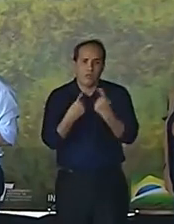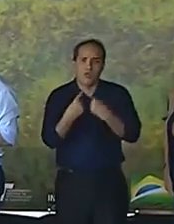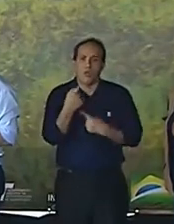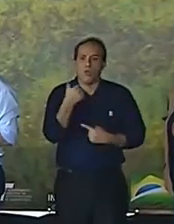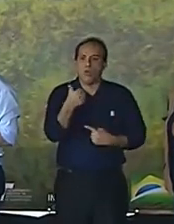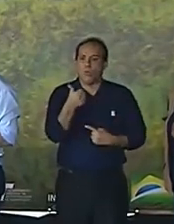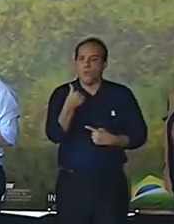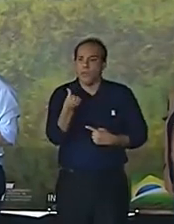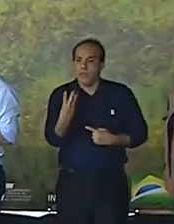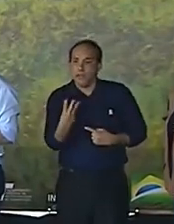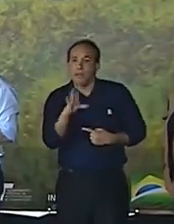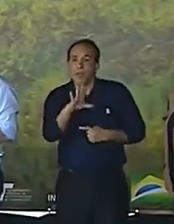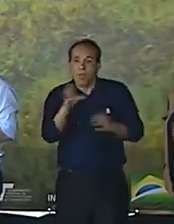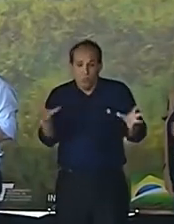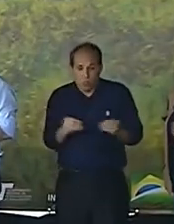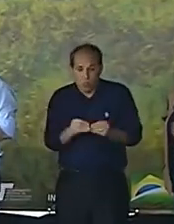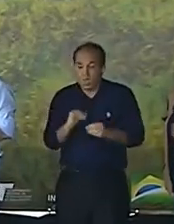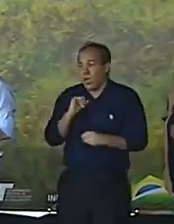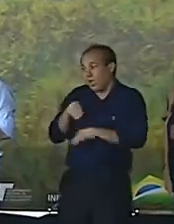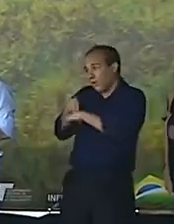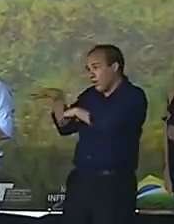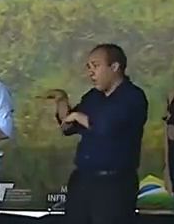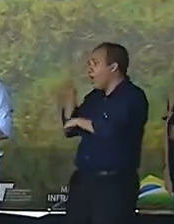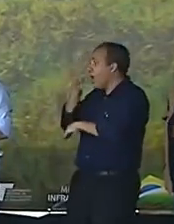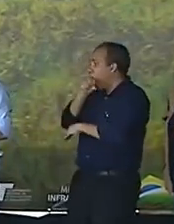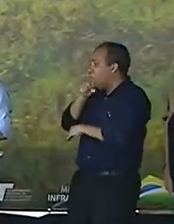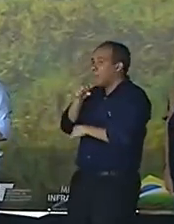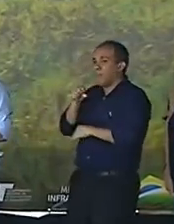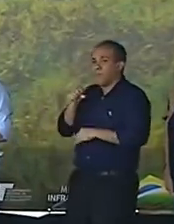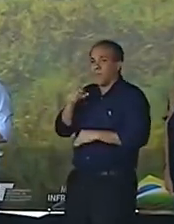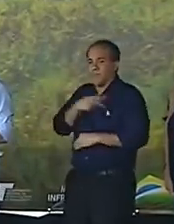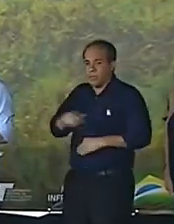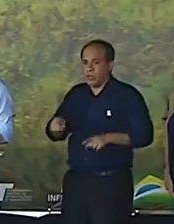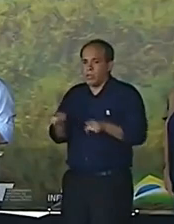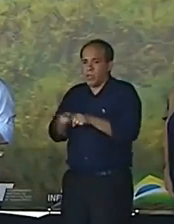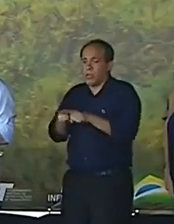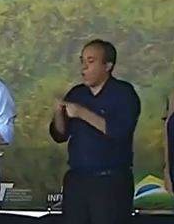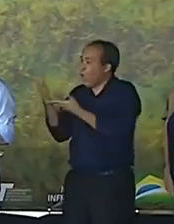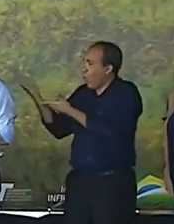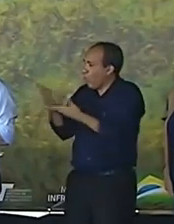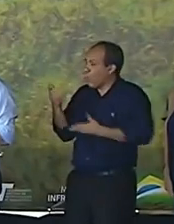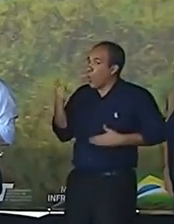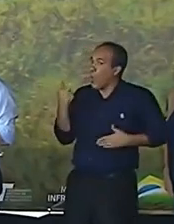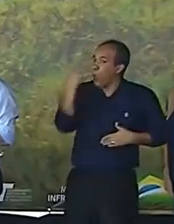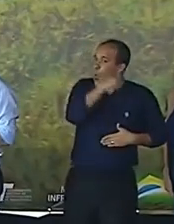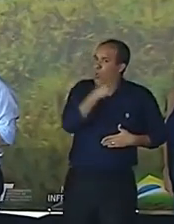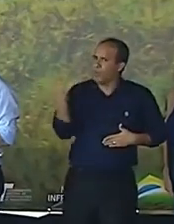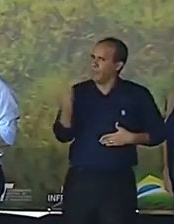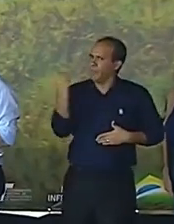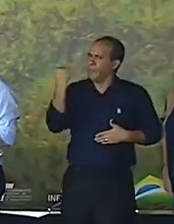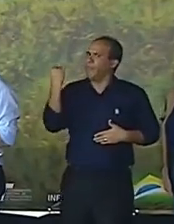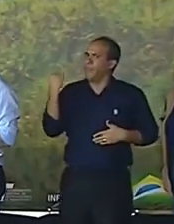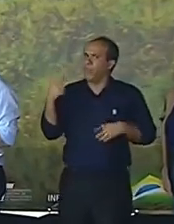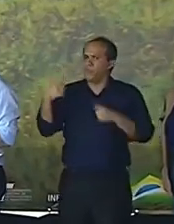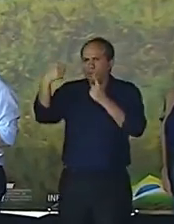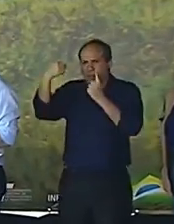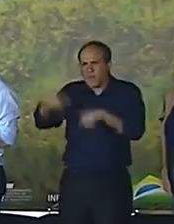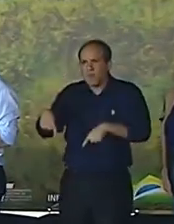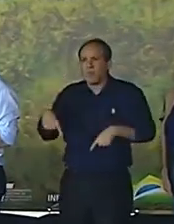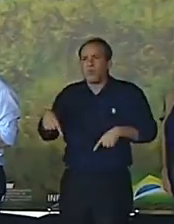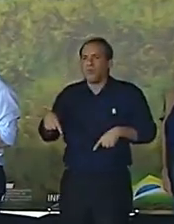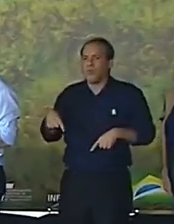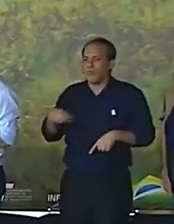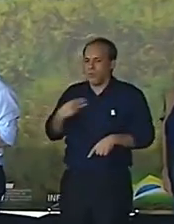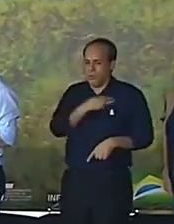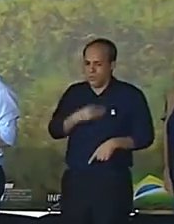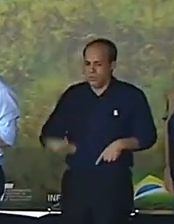gostaria, presidente, para finalizar, de deixar ao senhor um convite importante também, um desafio ao nosso